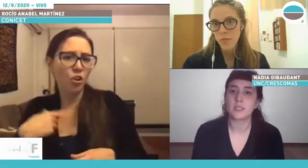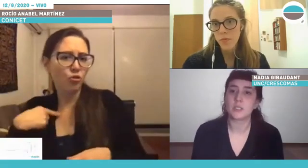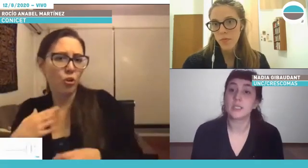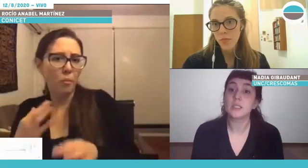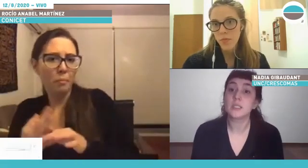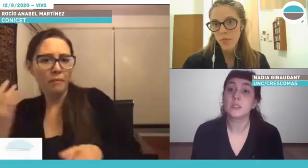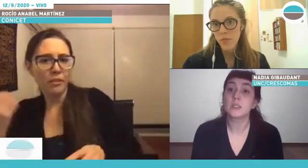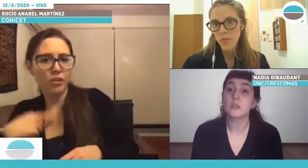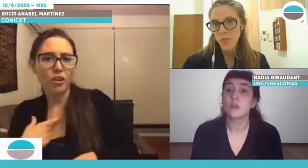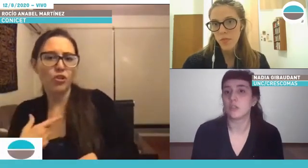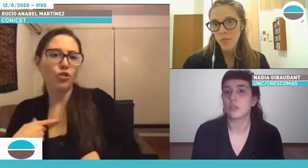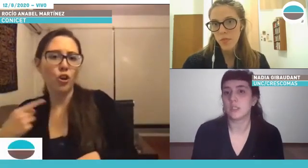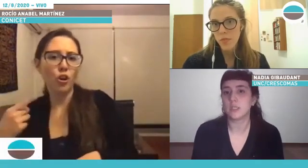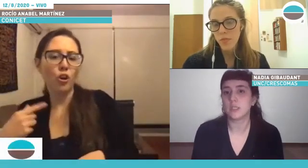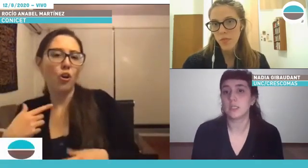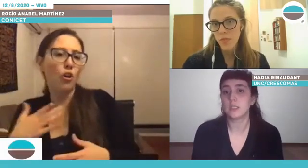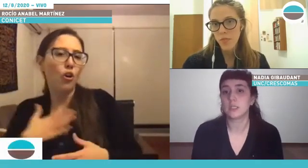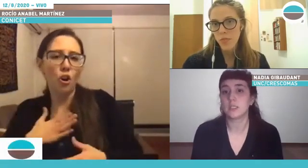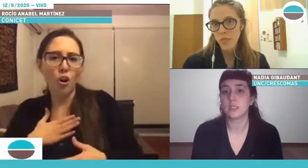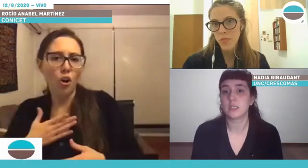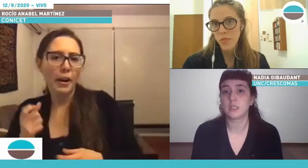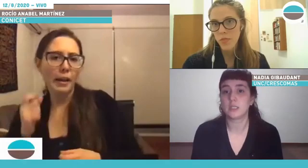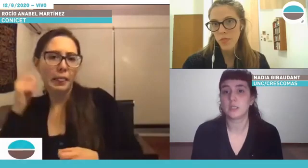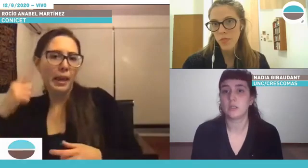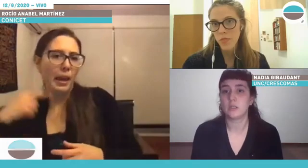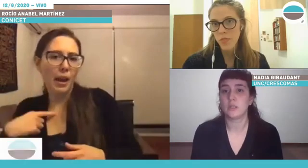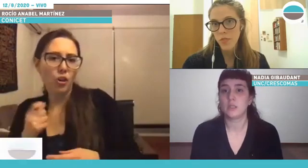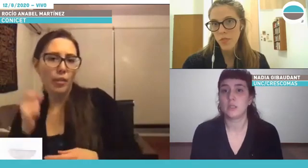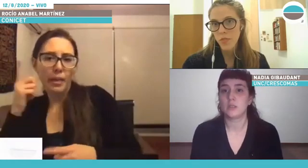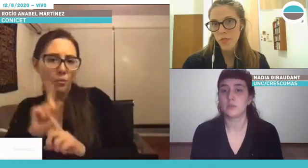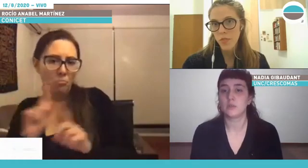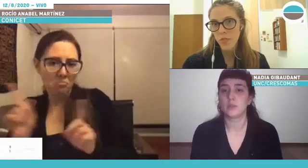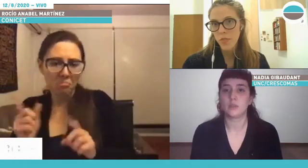Las personas oyentes